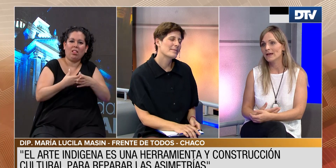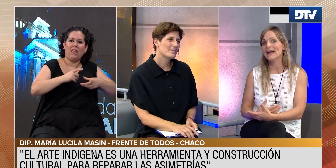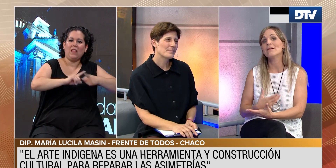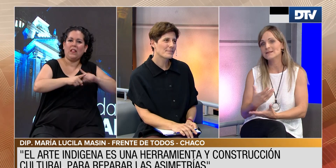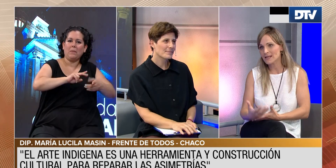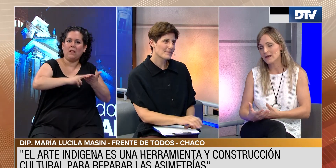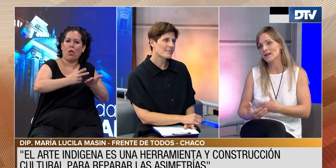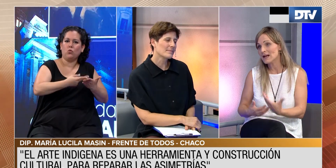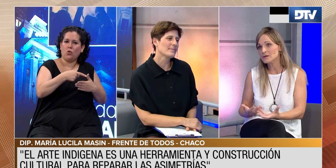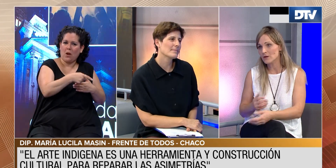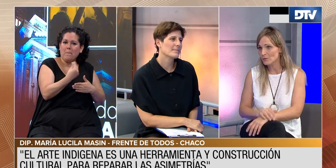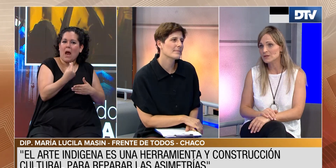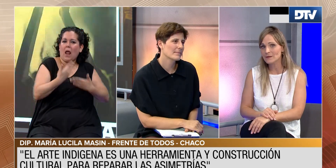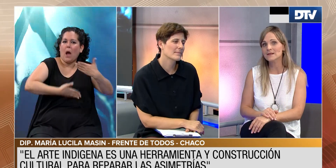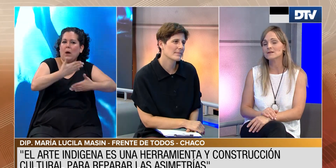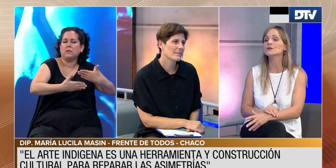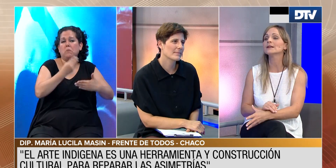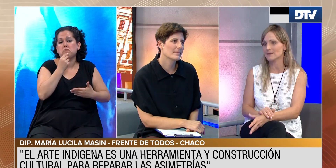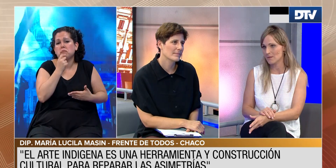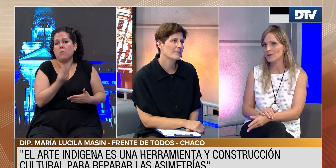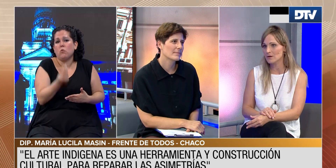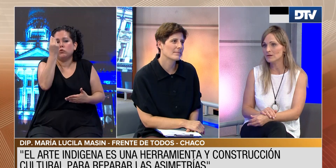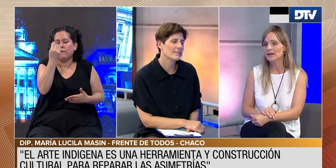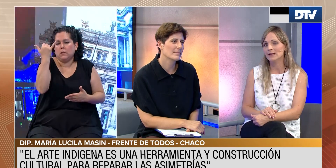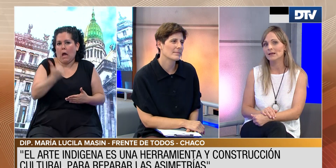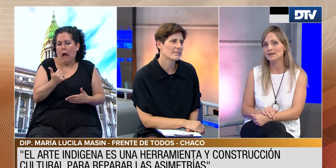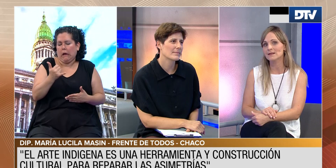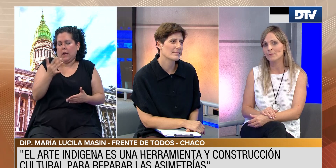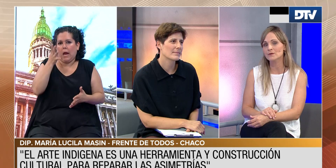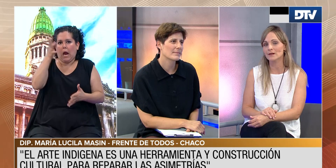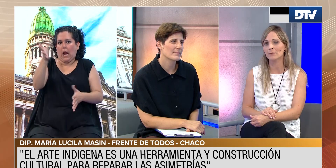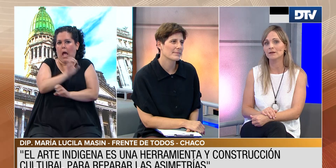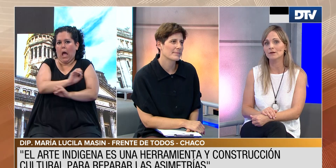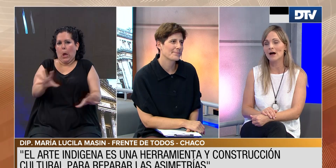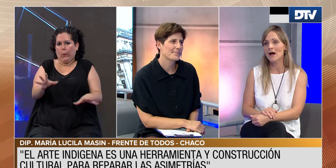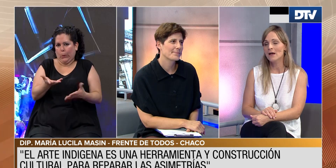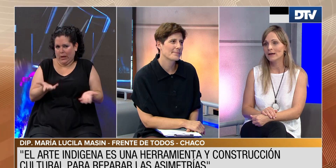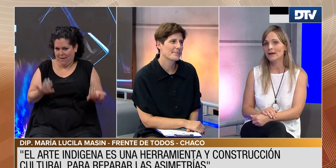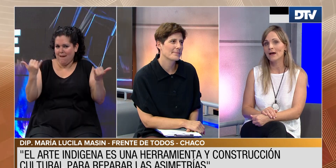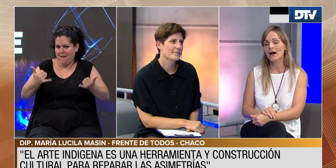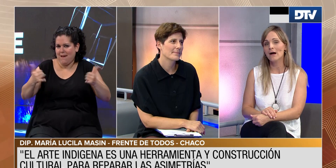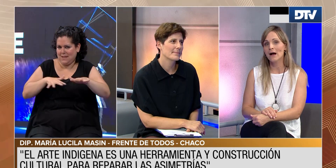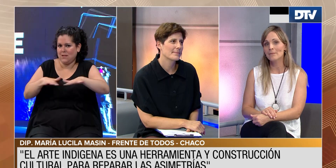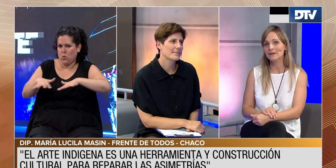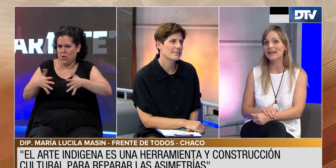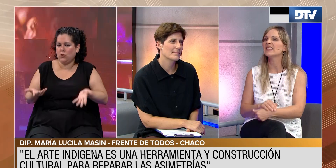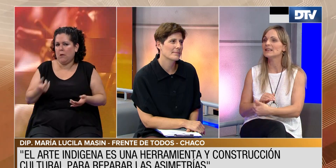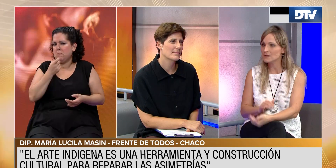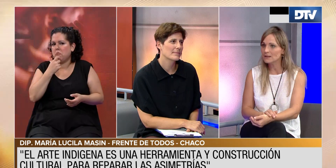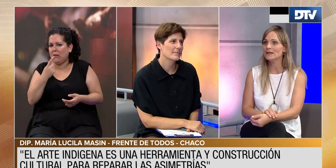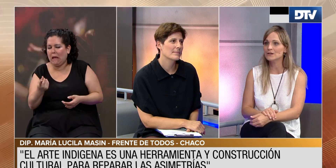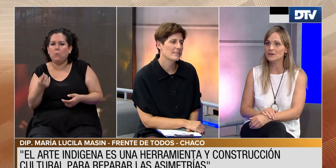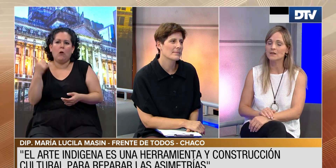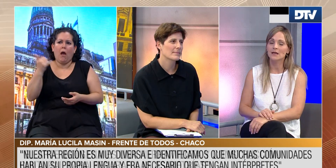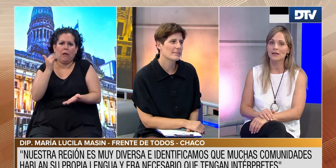poder avanzar en casos que muchas veces son extremos, ¿no? Extremos respecto a la